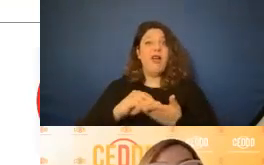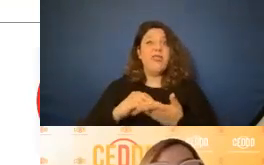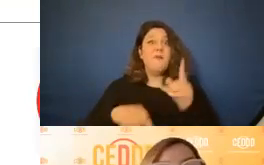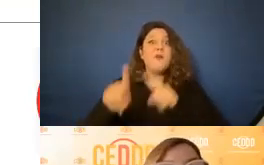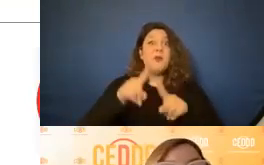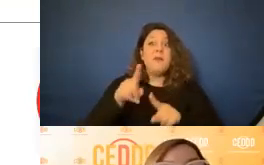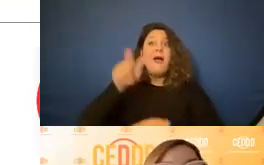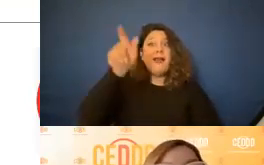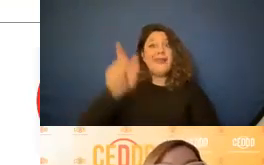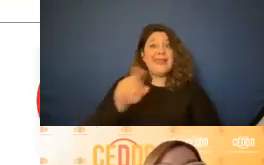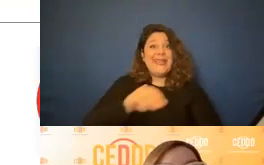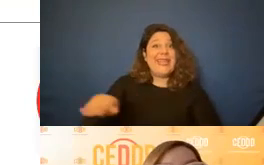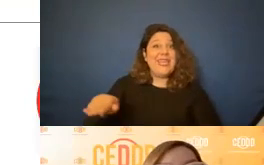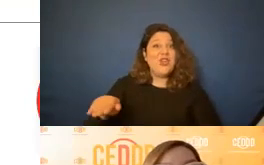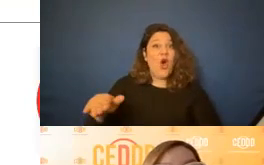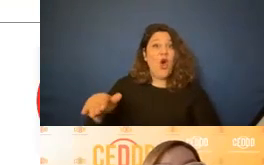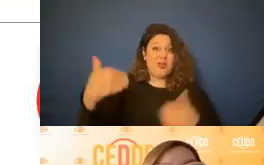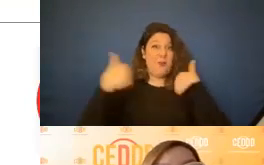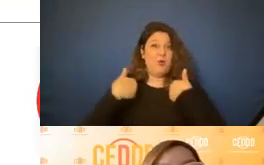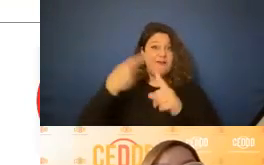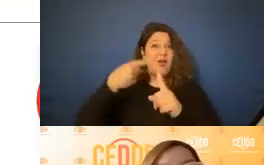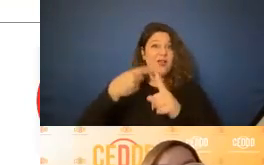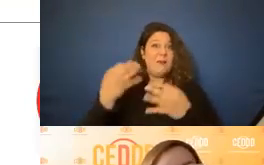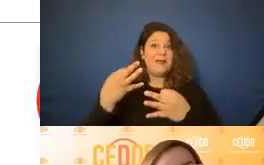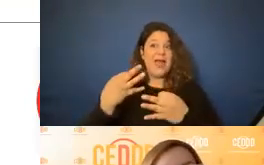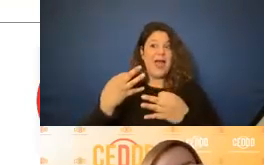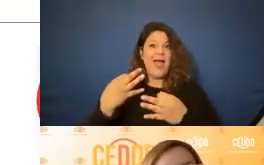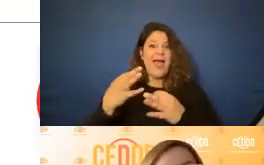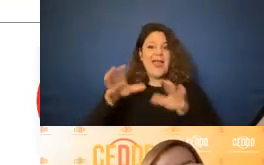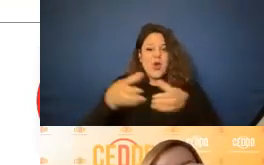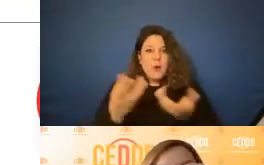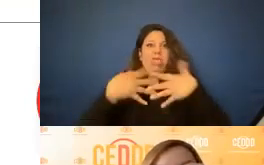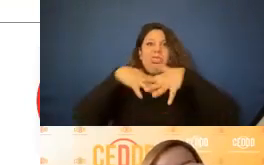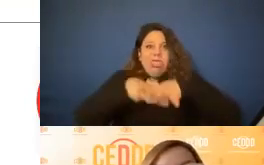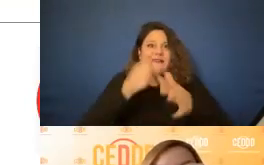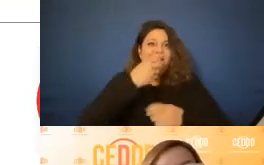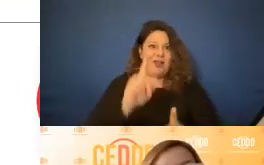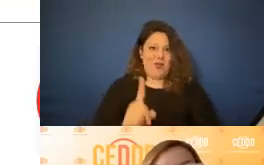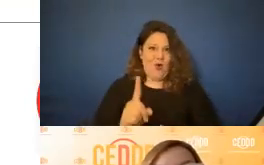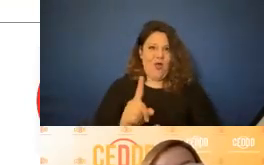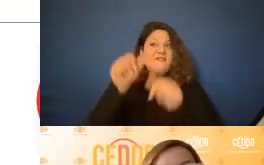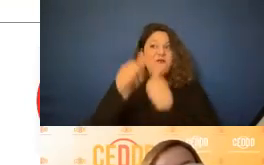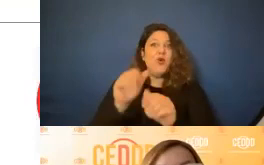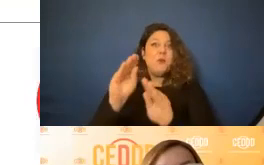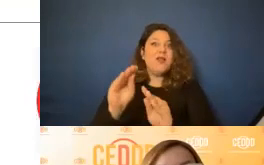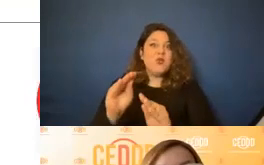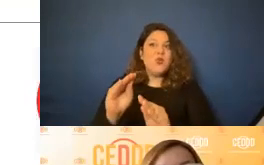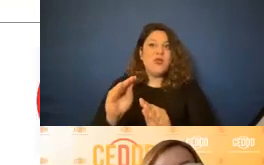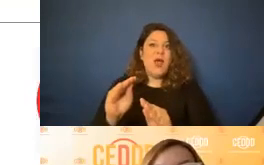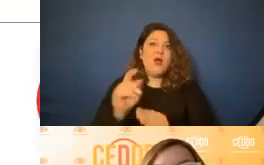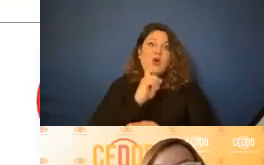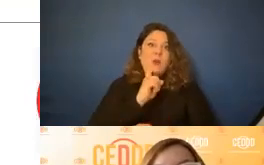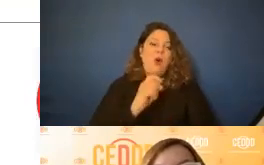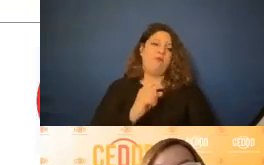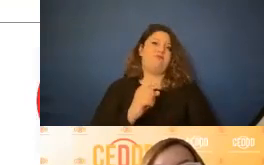acosadores no están bien integrados en el grupo y su manera de pedir que se les integre es a través del miedo que hacen